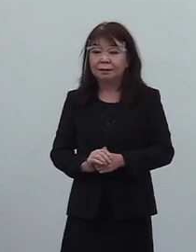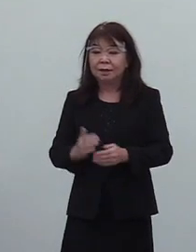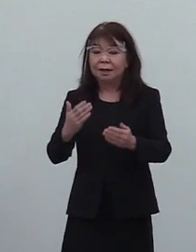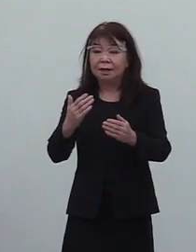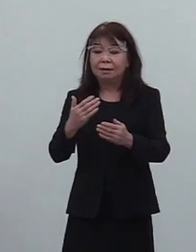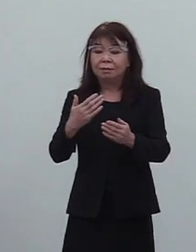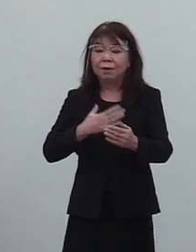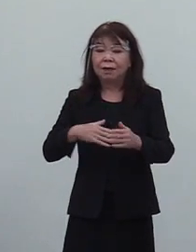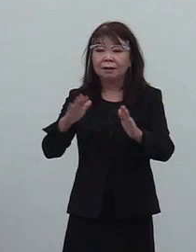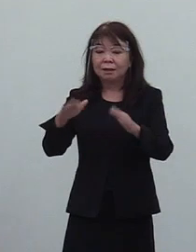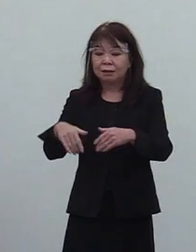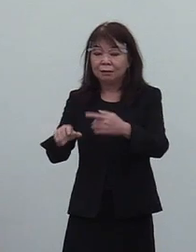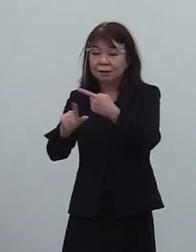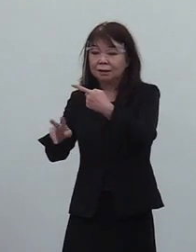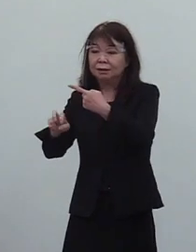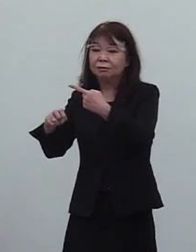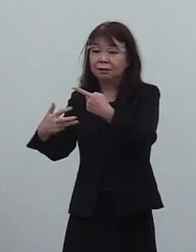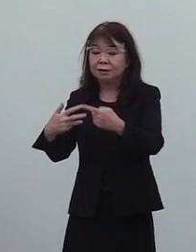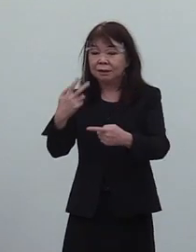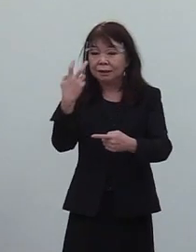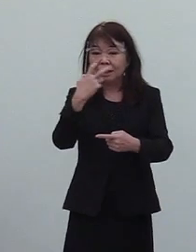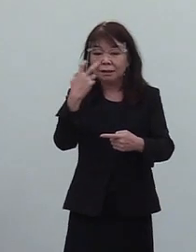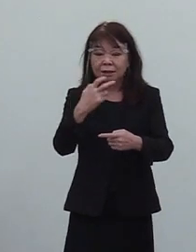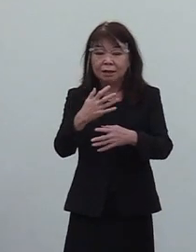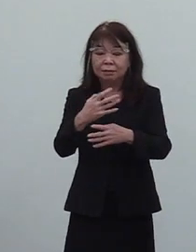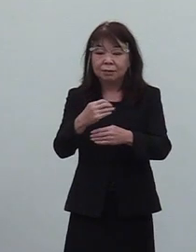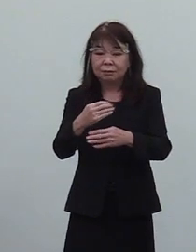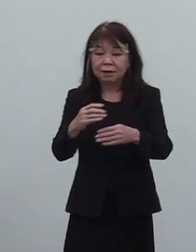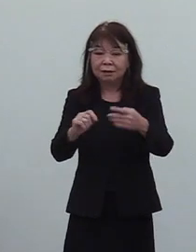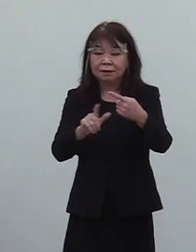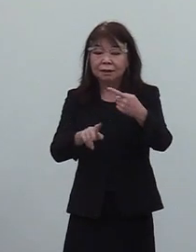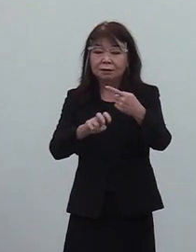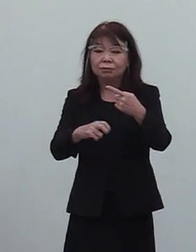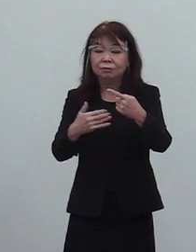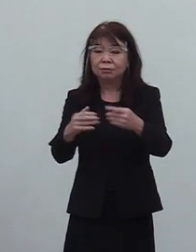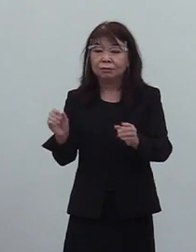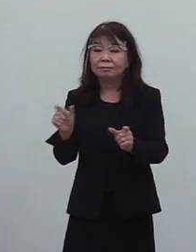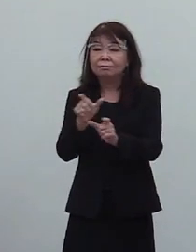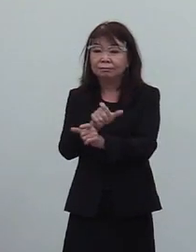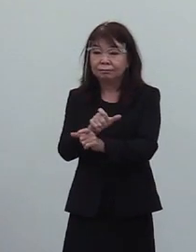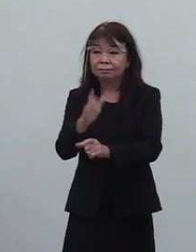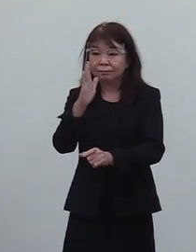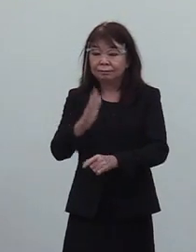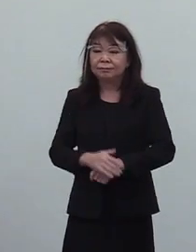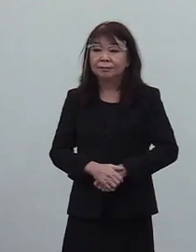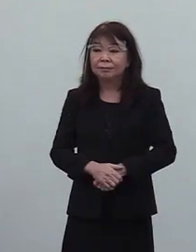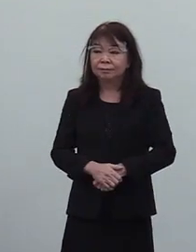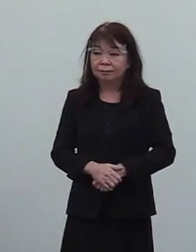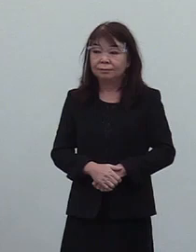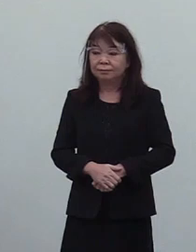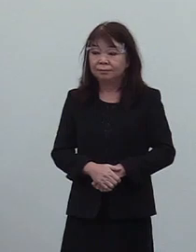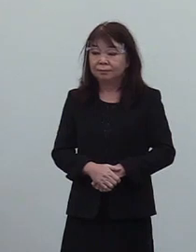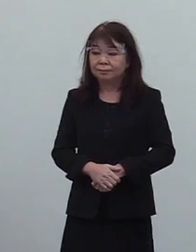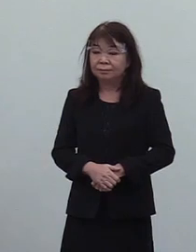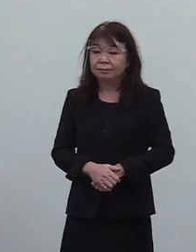明日は28日で検査日が29日であります。すいませんでした。